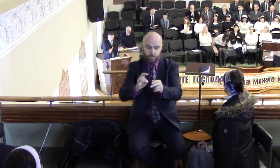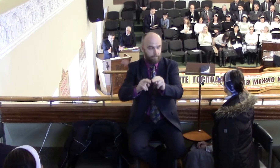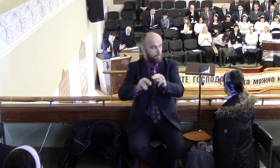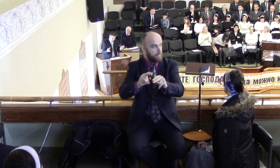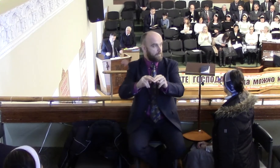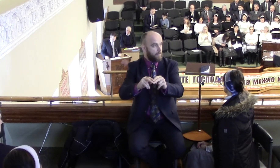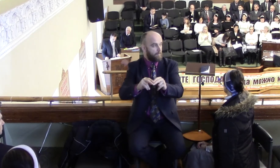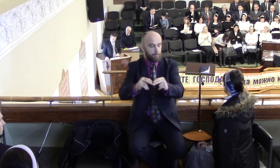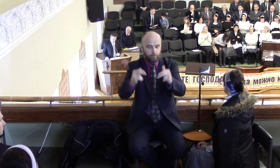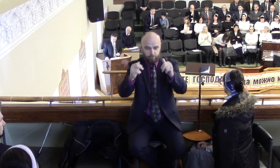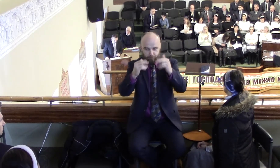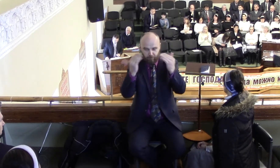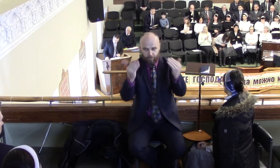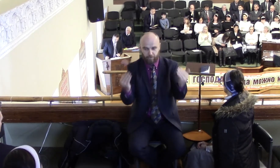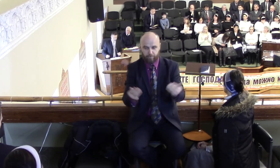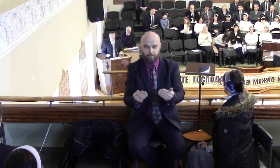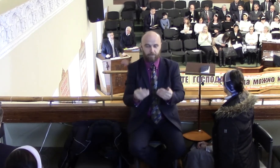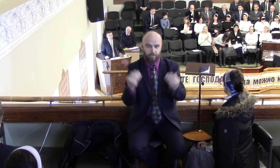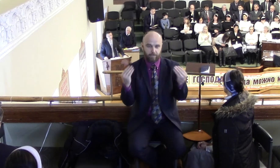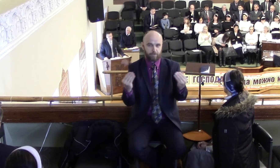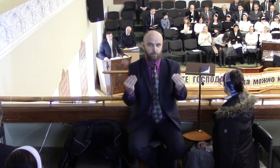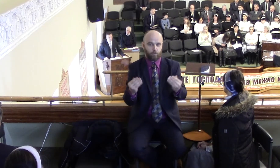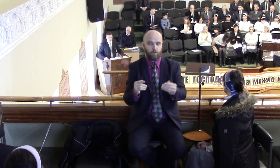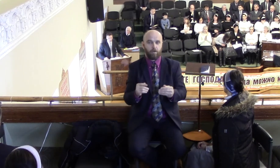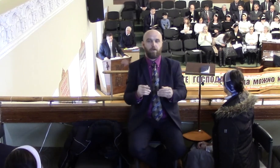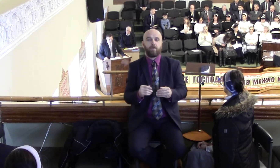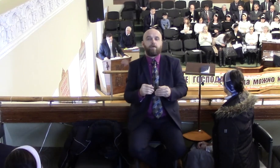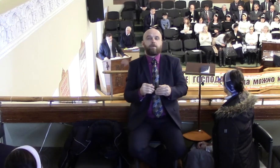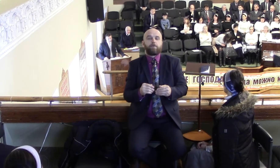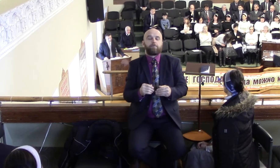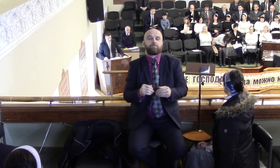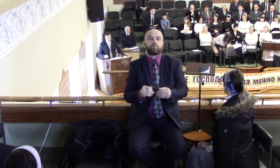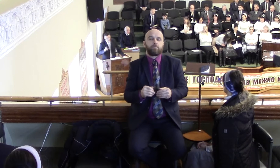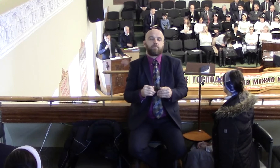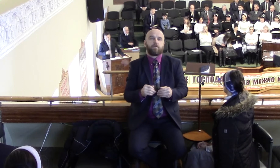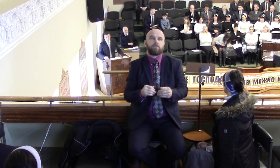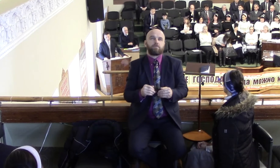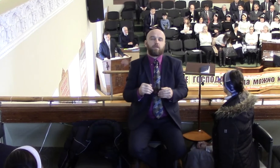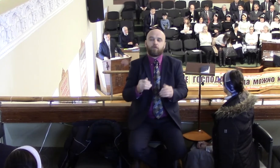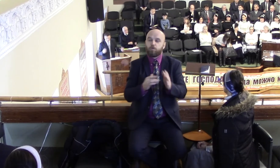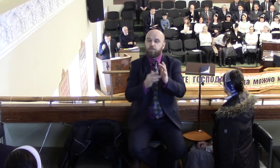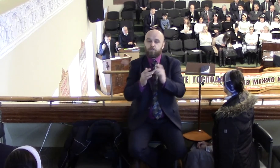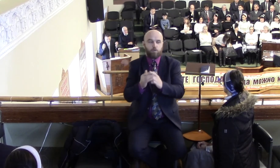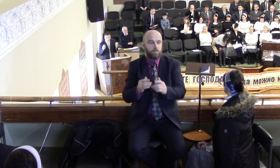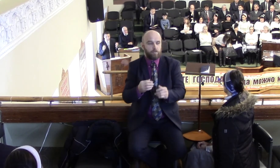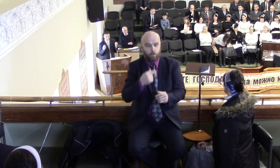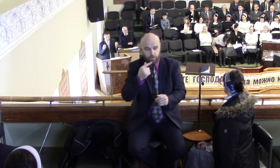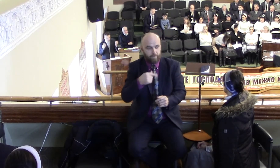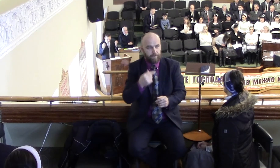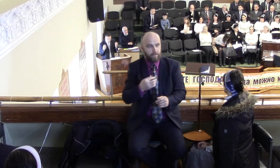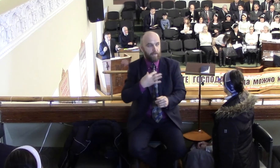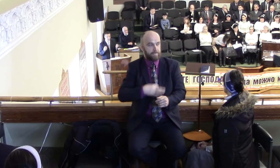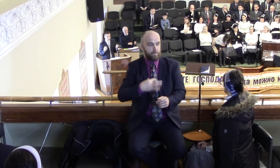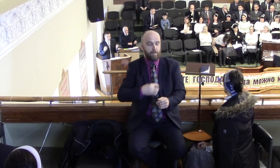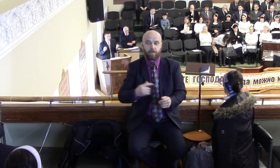гармонию. Как мы читаем в Евангелии от Иоанна, 14 глава, 19 стих. Иисус Христос говорит о себе, как